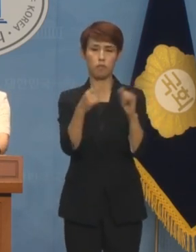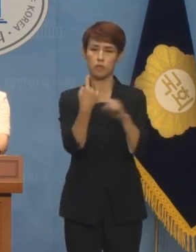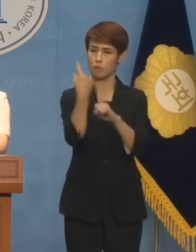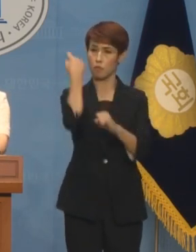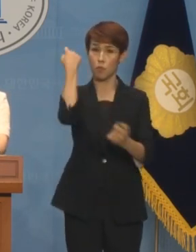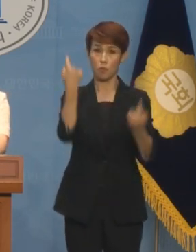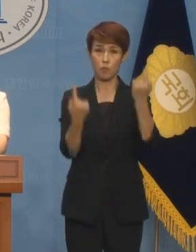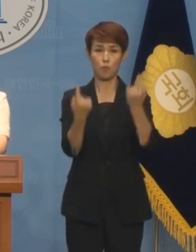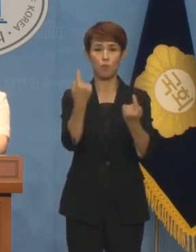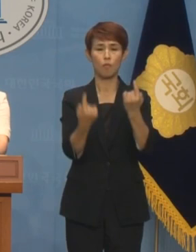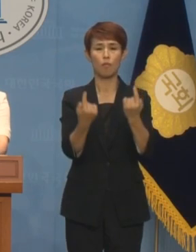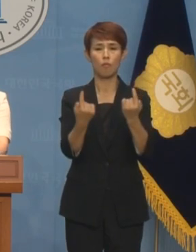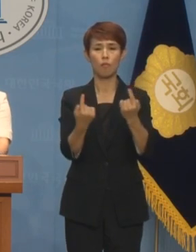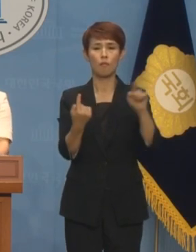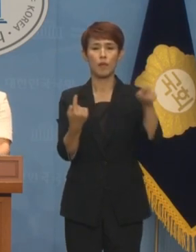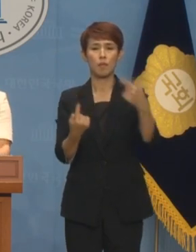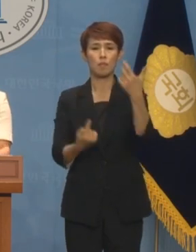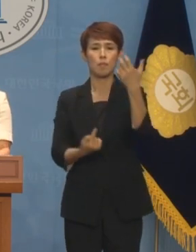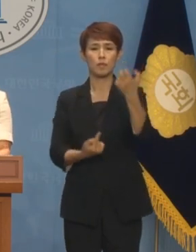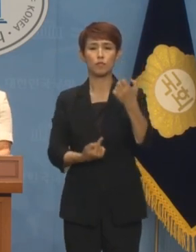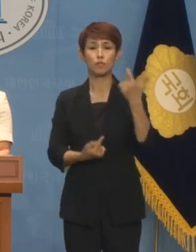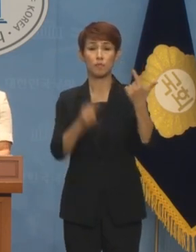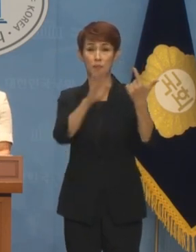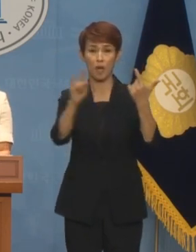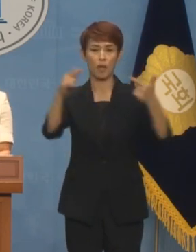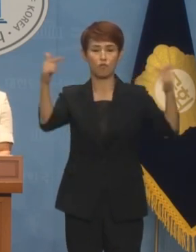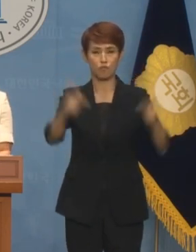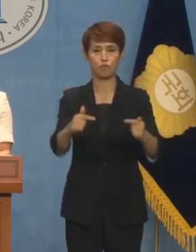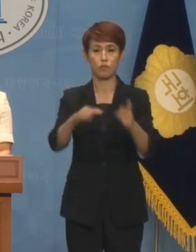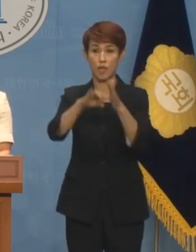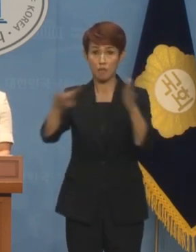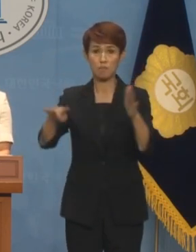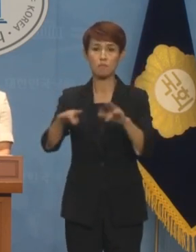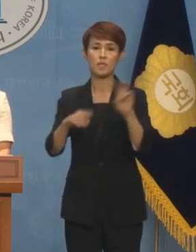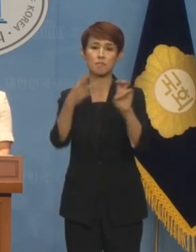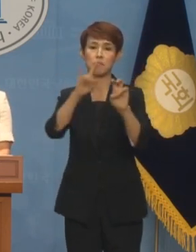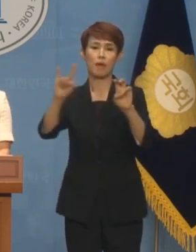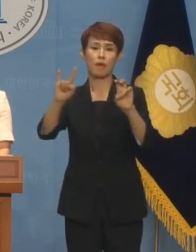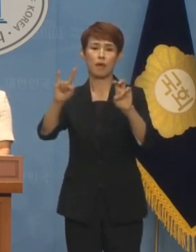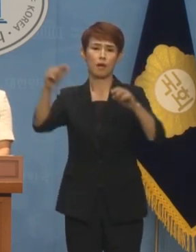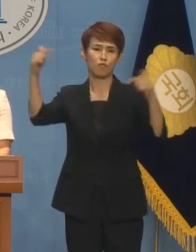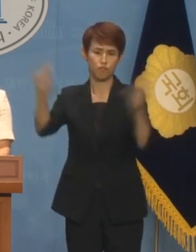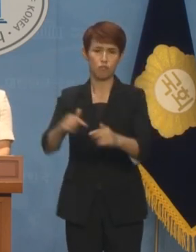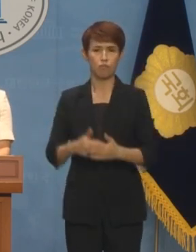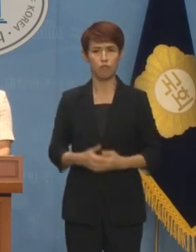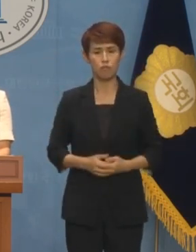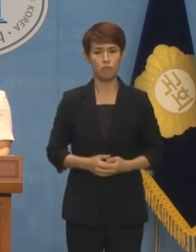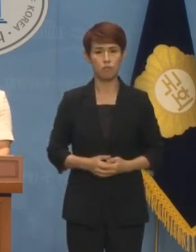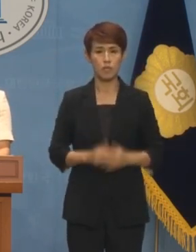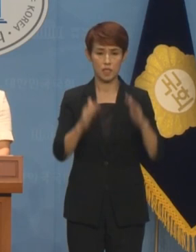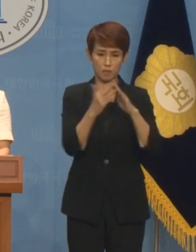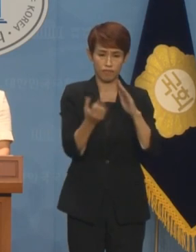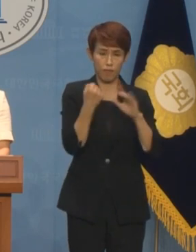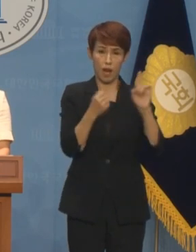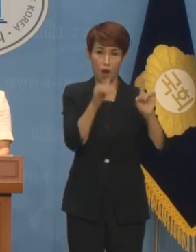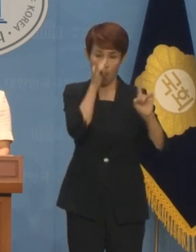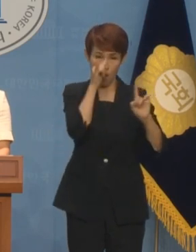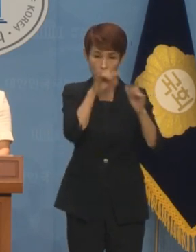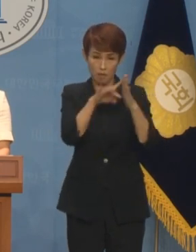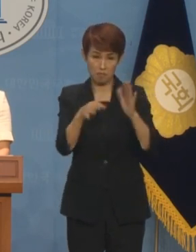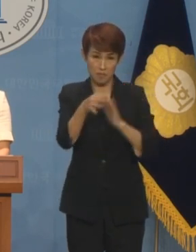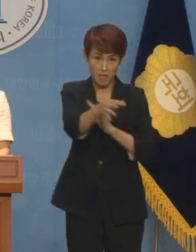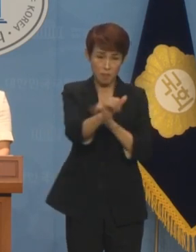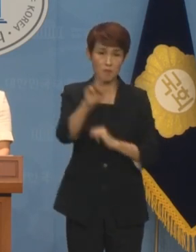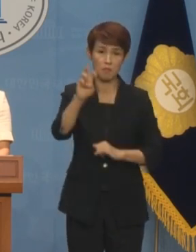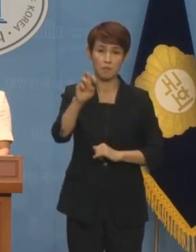전년보다 186배 줄고 세액은 20배 줄었습니다. 1주택 종부세 납부자 34만